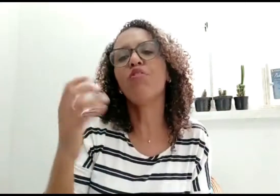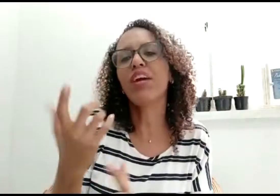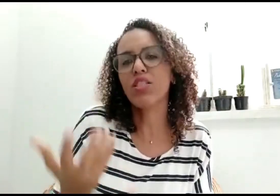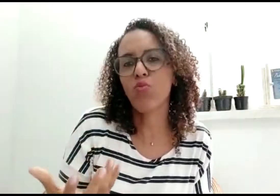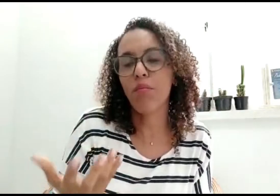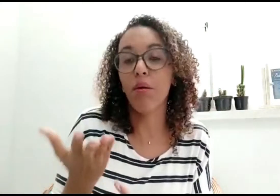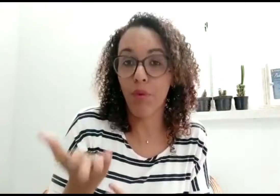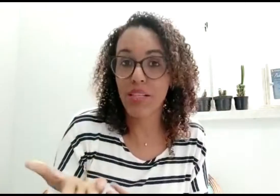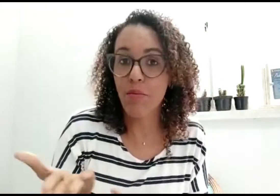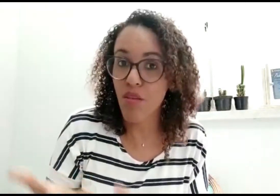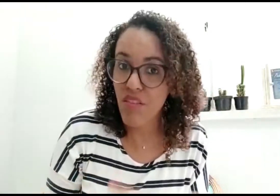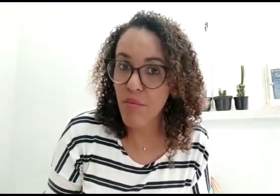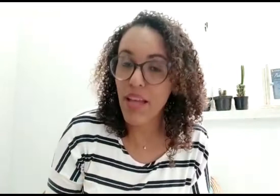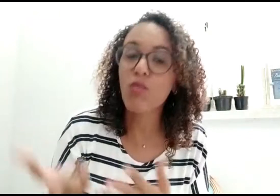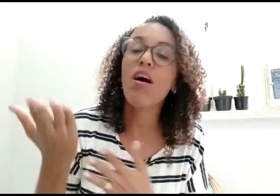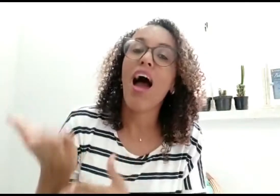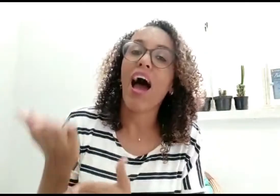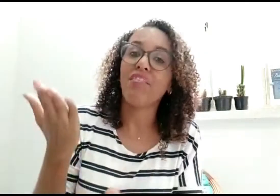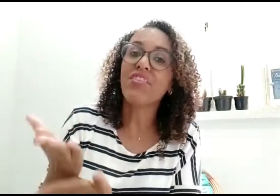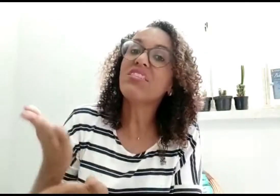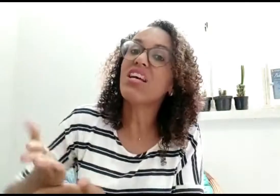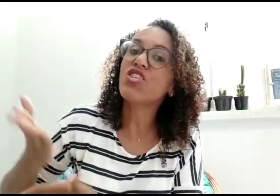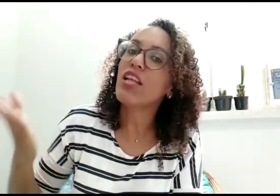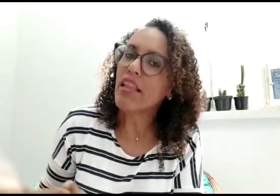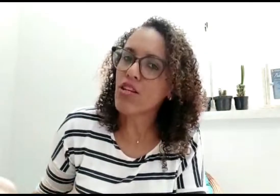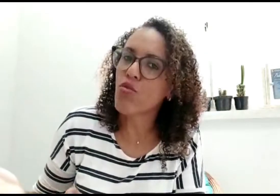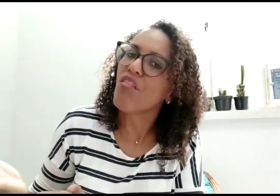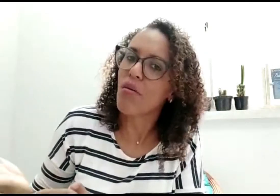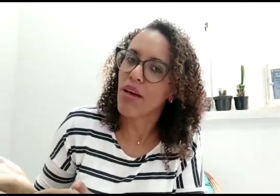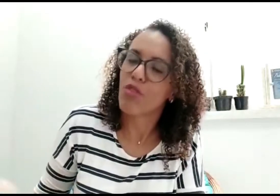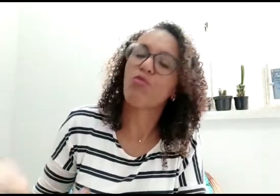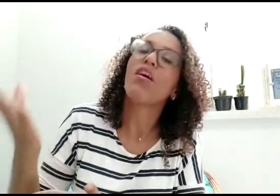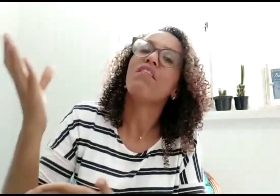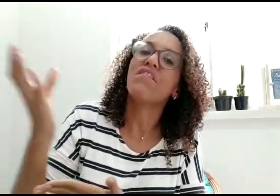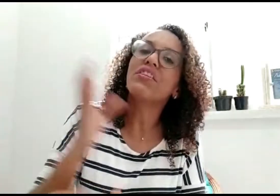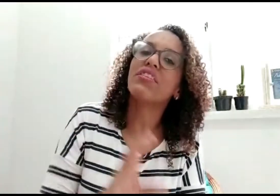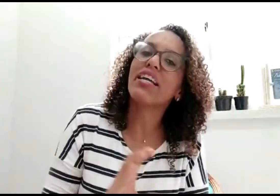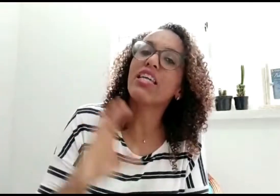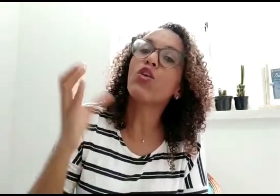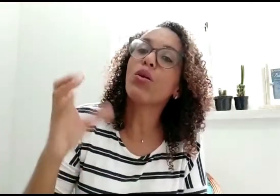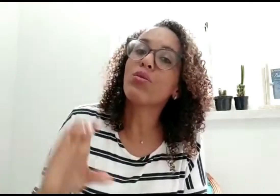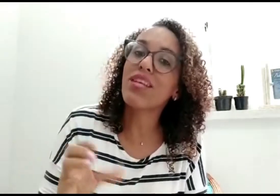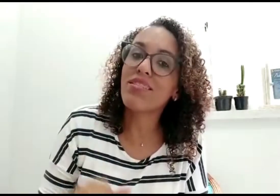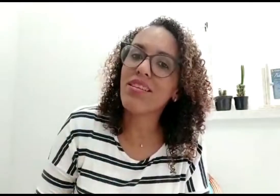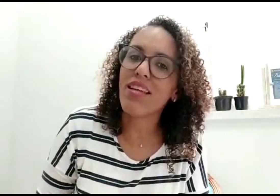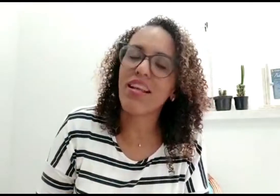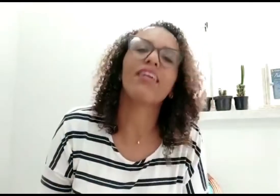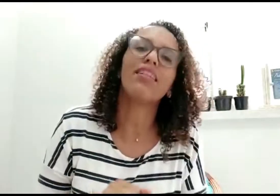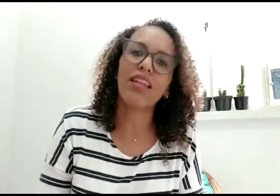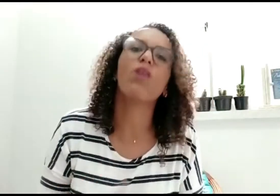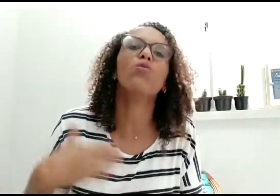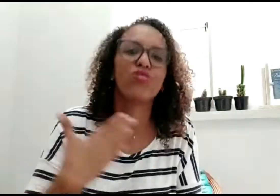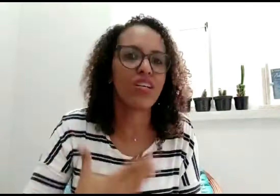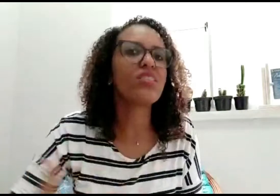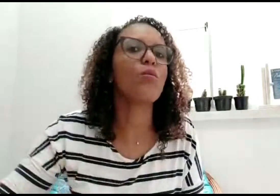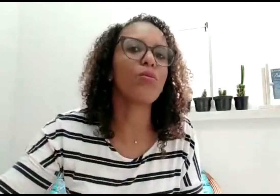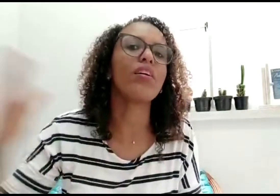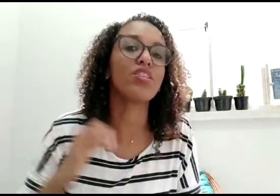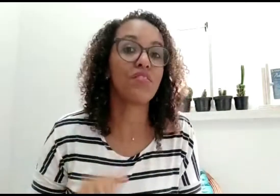fica a sua mão. Por exemplo, o alfabeto, há 26 letras do alfabeto, 27 incluindo C cedilha. Então, já são por aí as